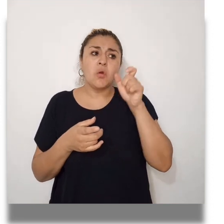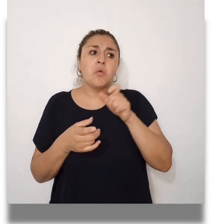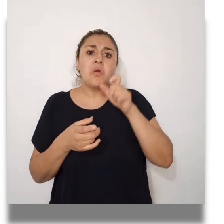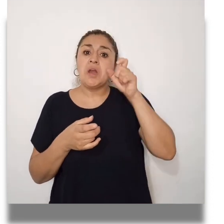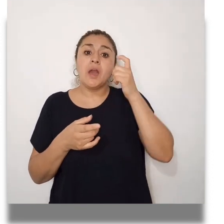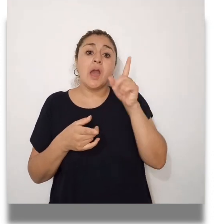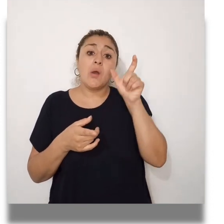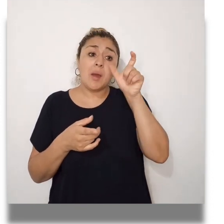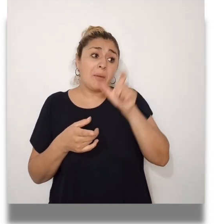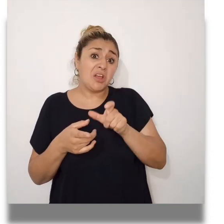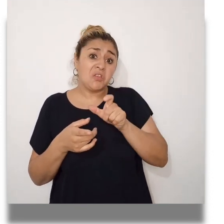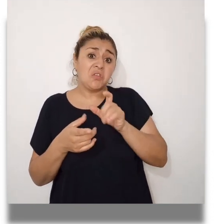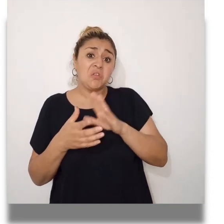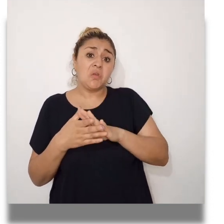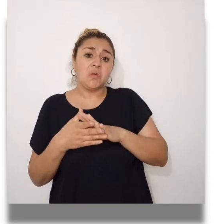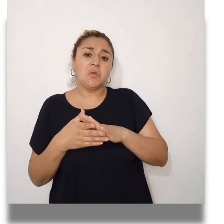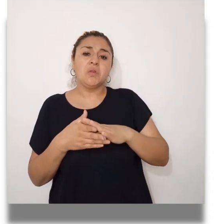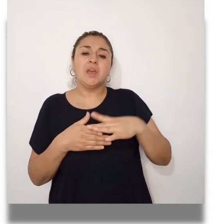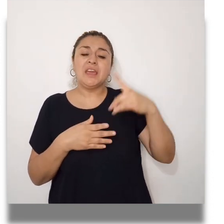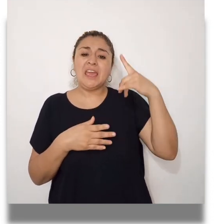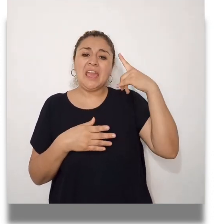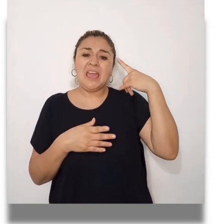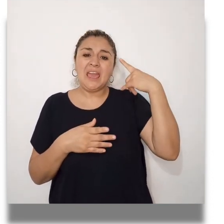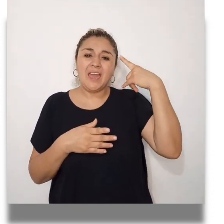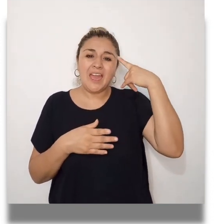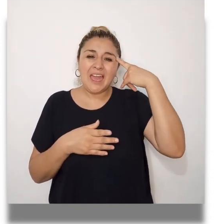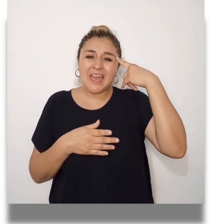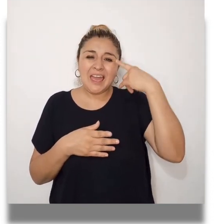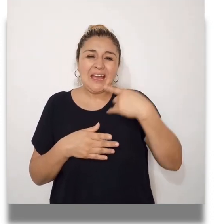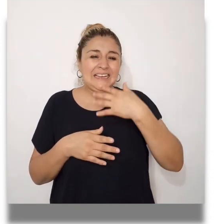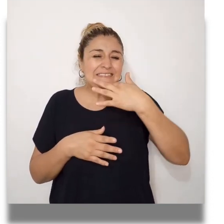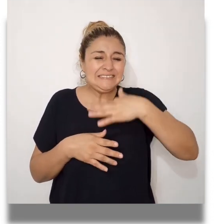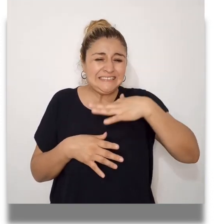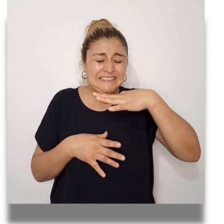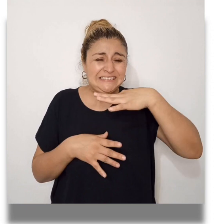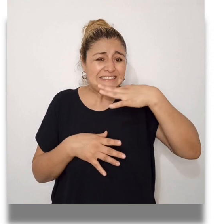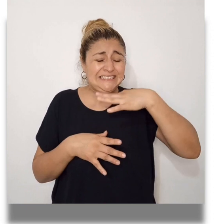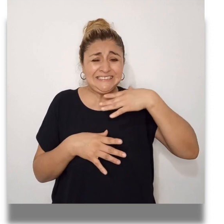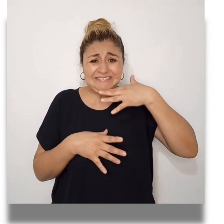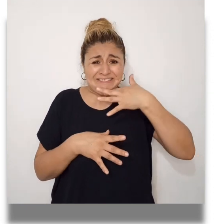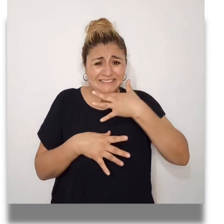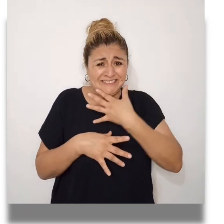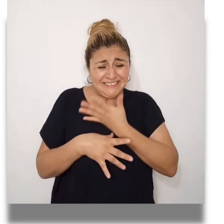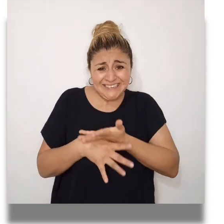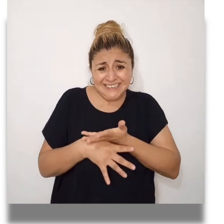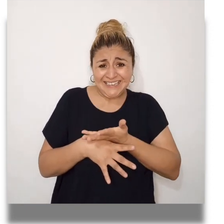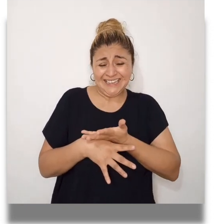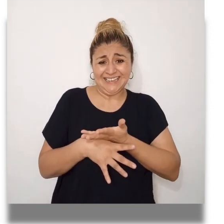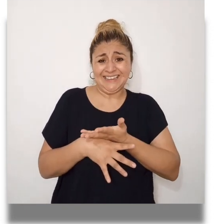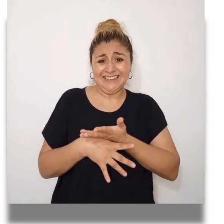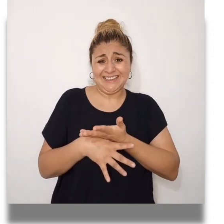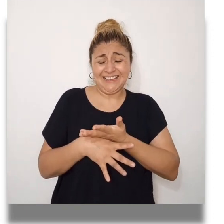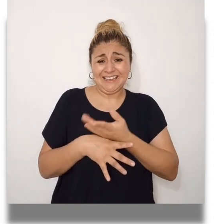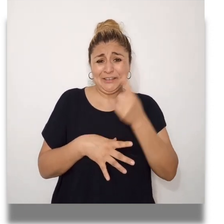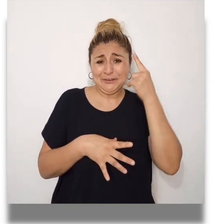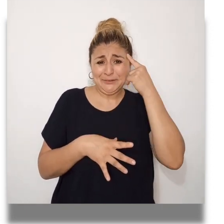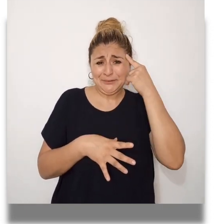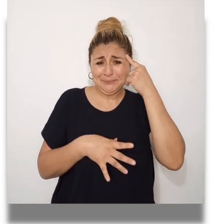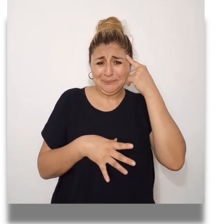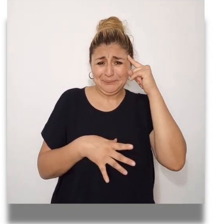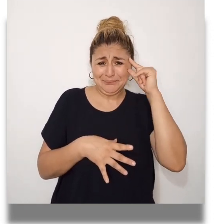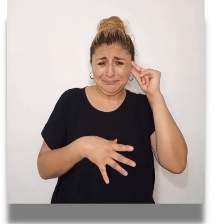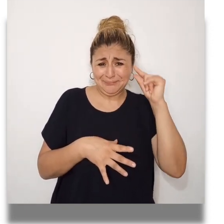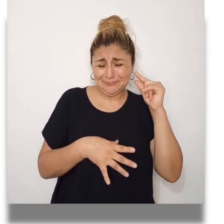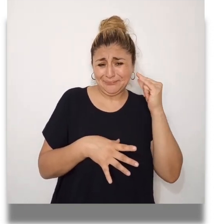o desprovisto de entendimiento. C'est pour cela que la sagesse dit. Es por eso que la